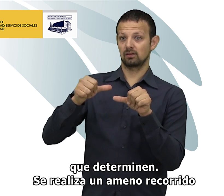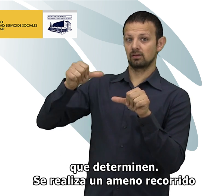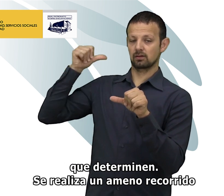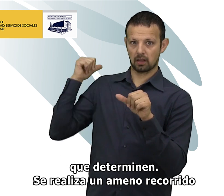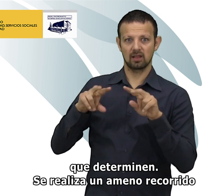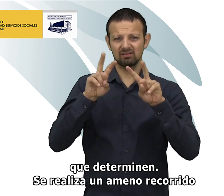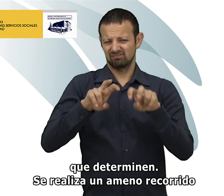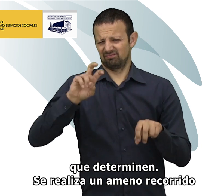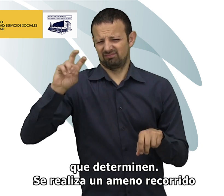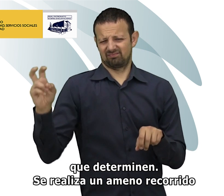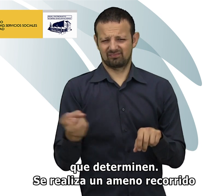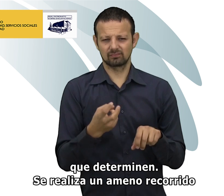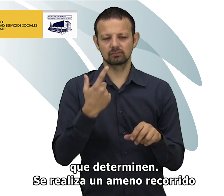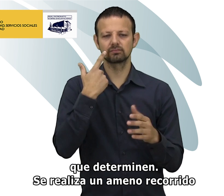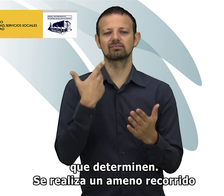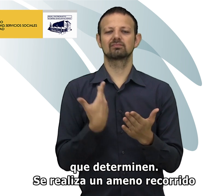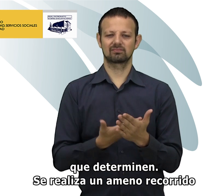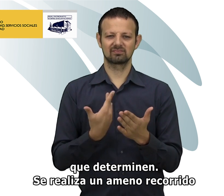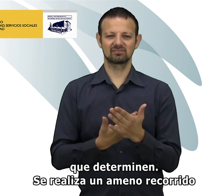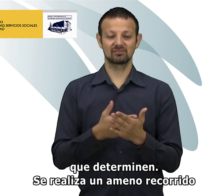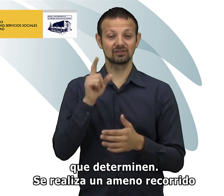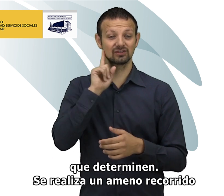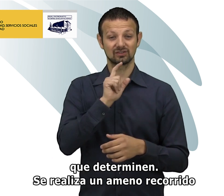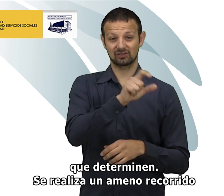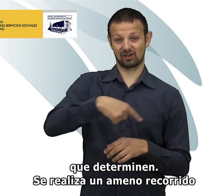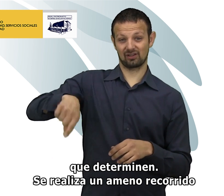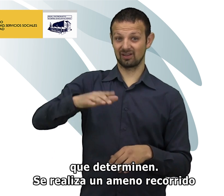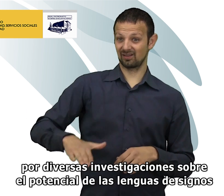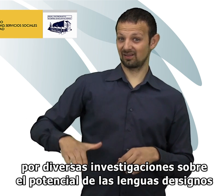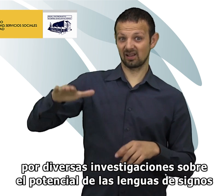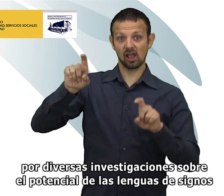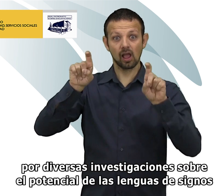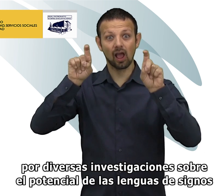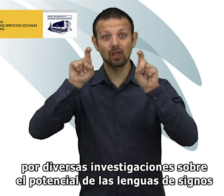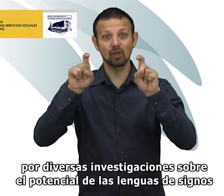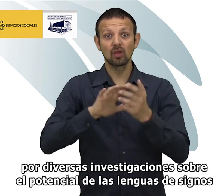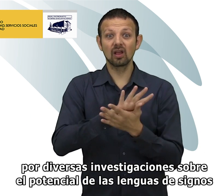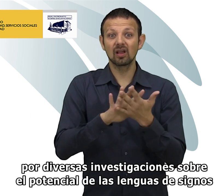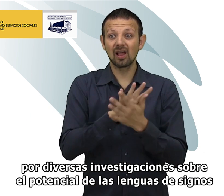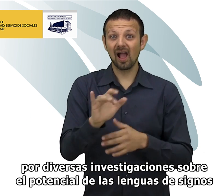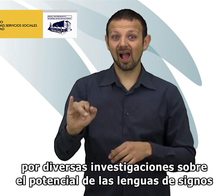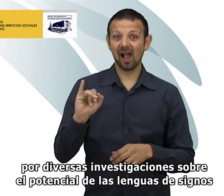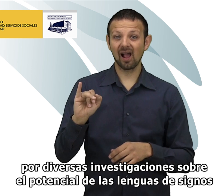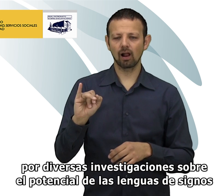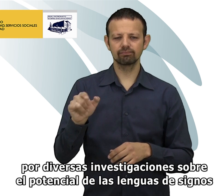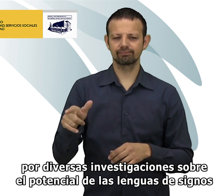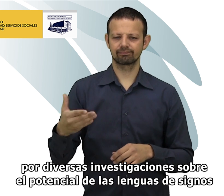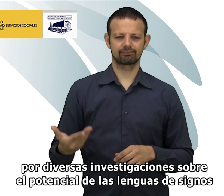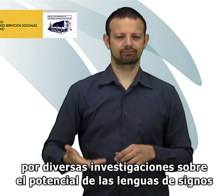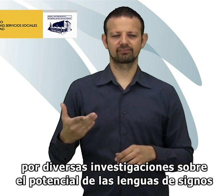en la educación de las personas sordas, gracias a los cuales se ha promovido la puesta en marcha de programas de educación